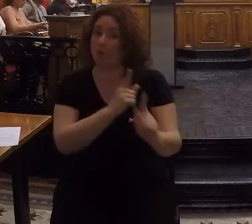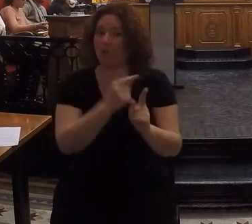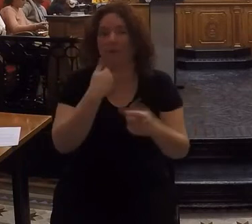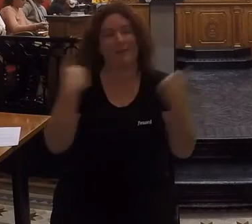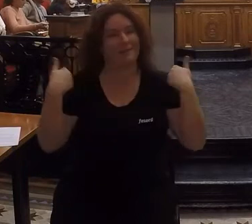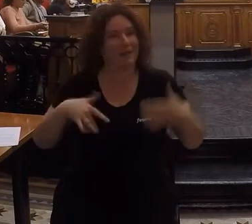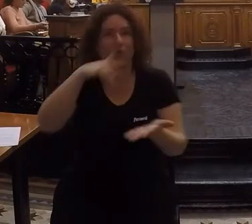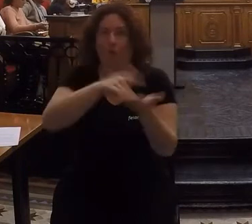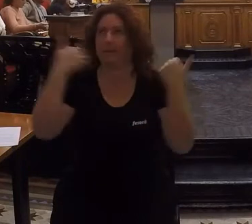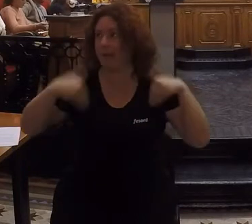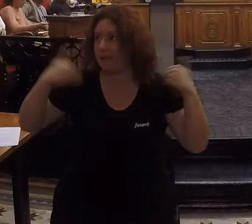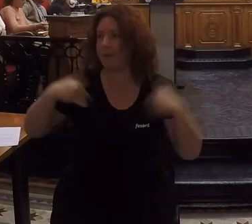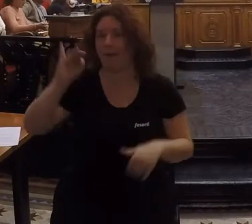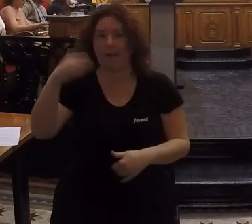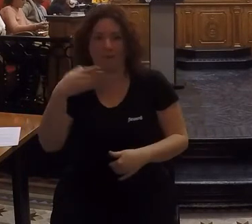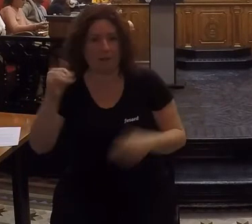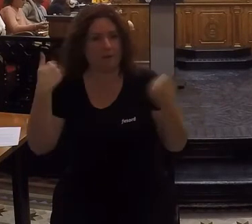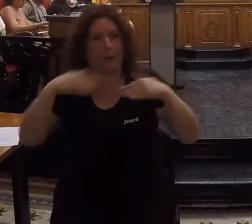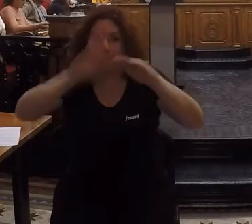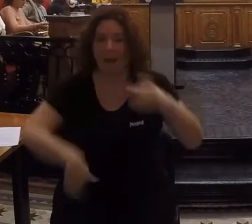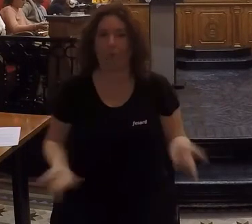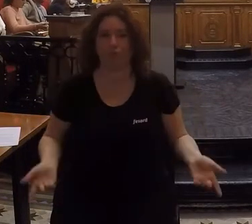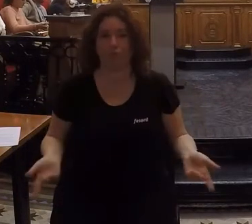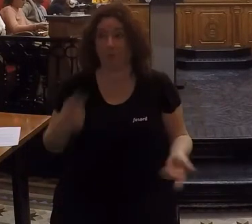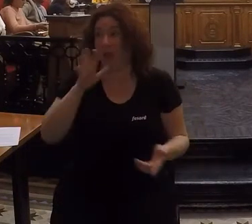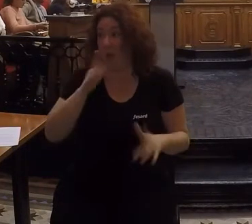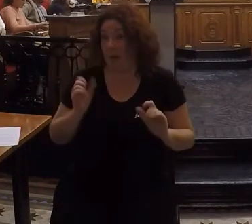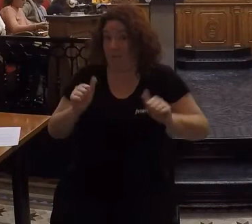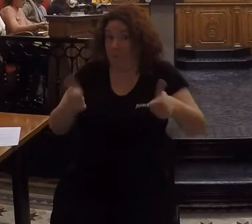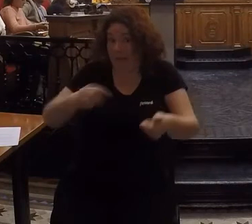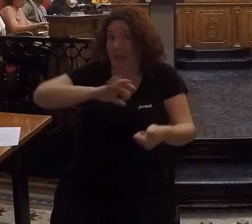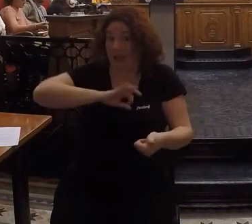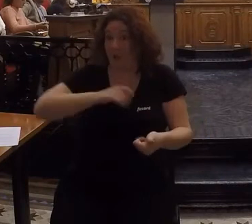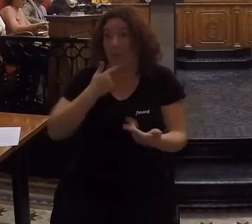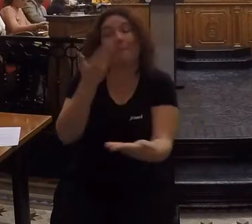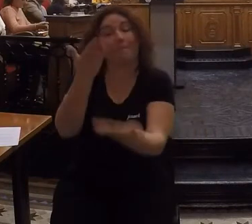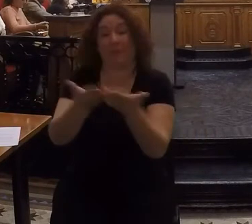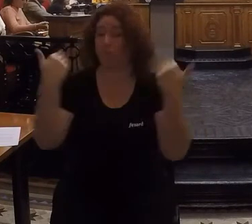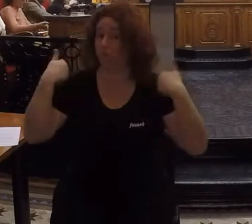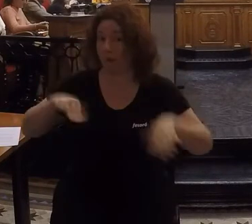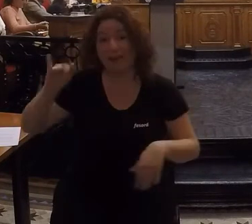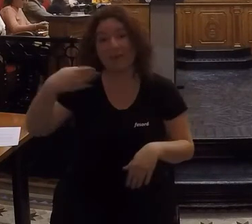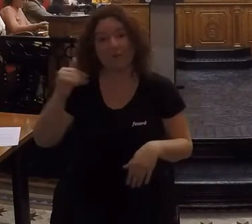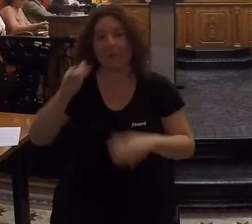IBI, pues ya que estamos a primero de año, ya le digo que este año pediremos la rebaja del IBI y